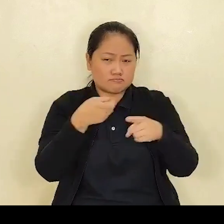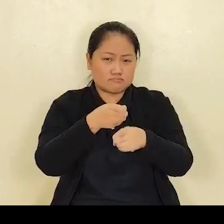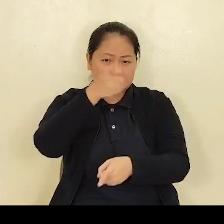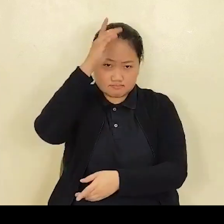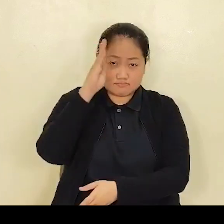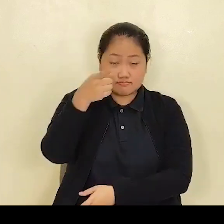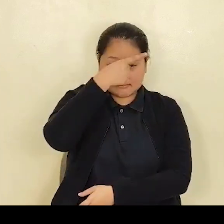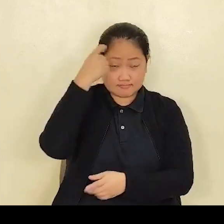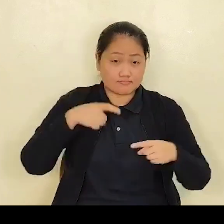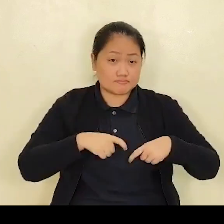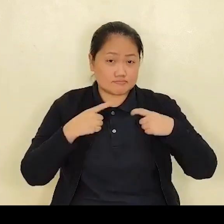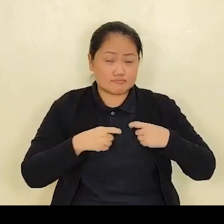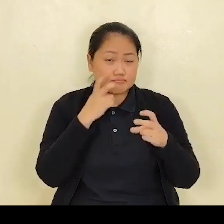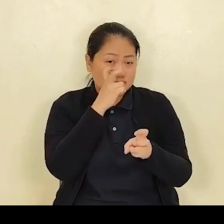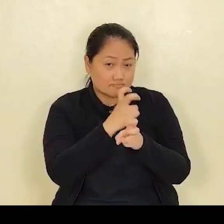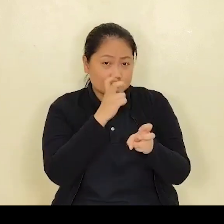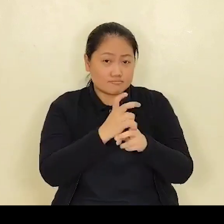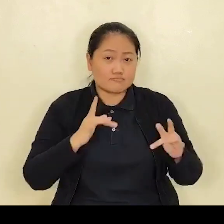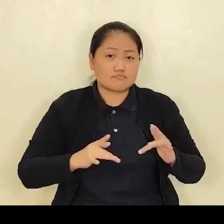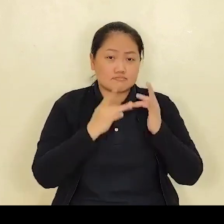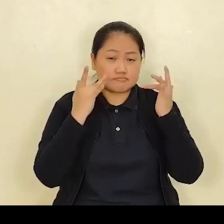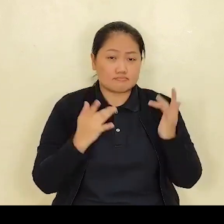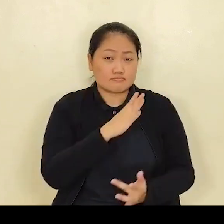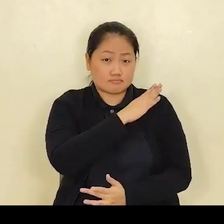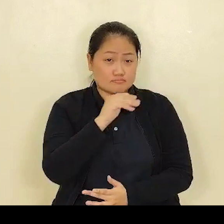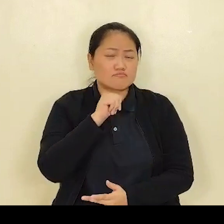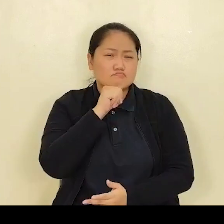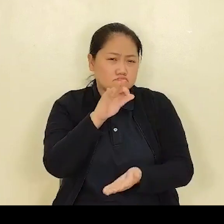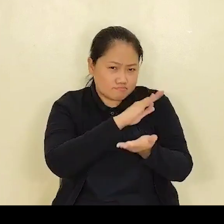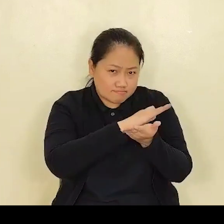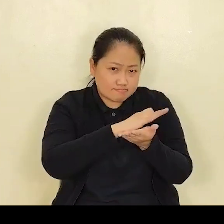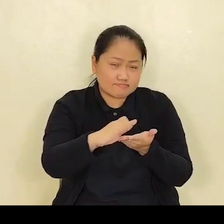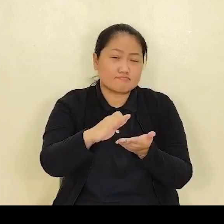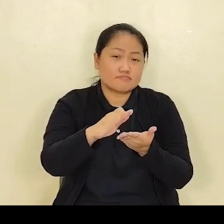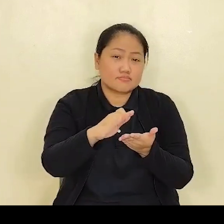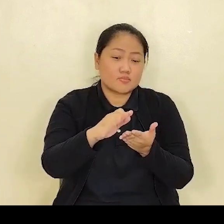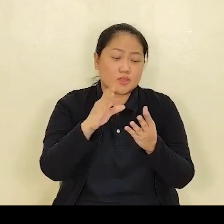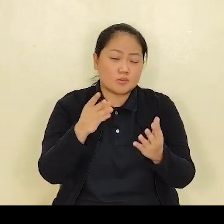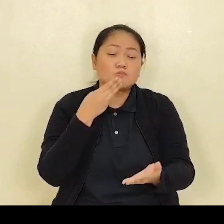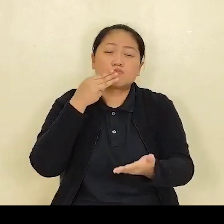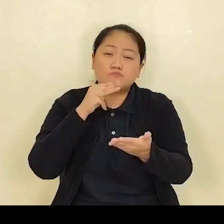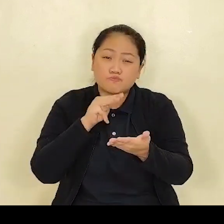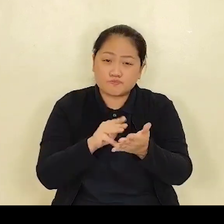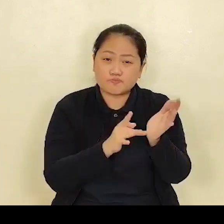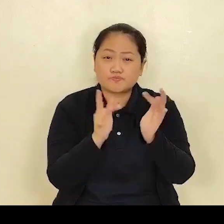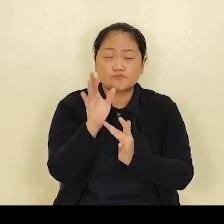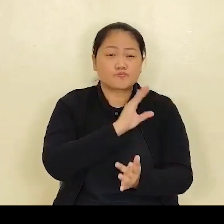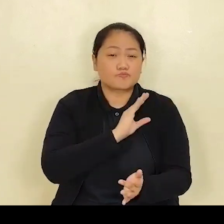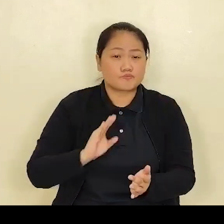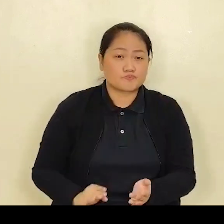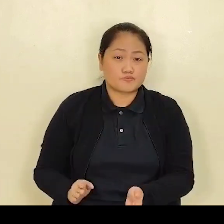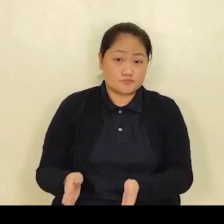ating kasalanan, tigas ng puso at hindi pagpapatawad. Kaya ang bilin ng Panginoong Hesus sa